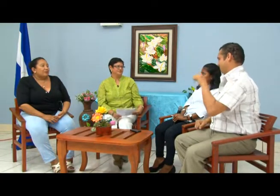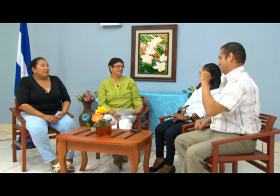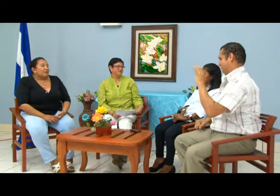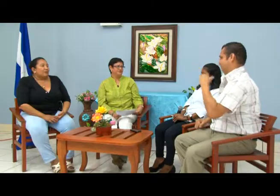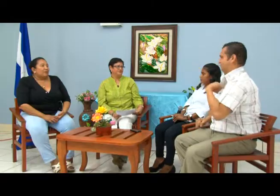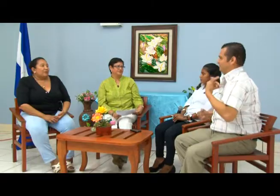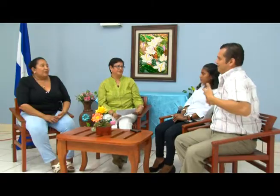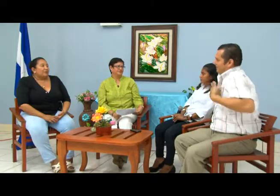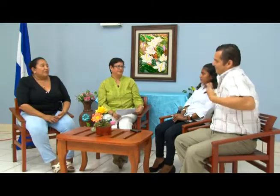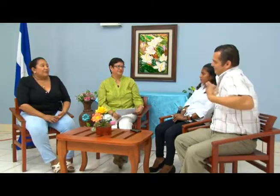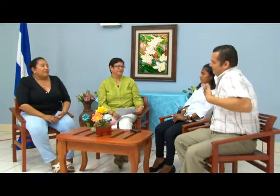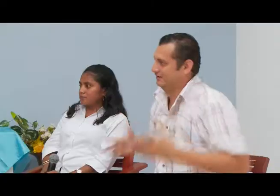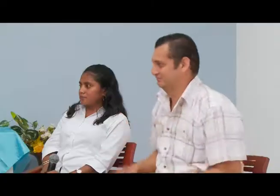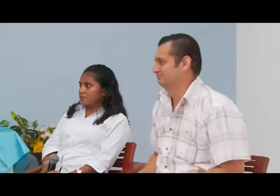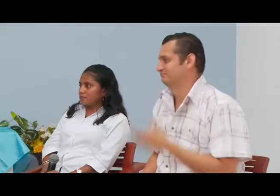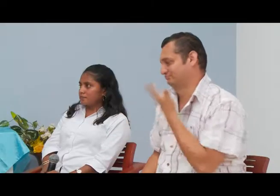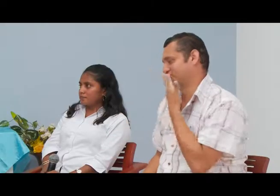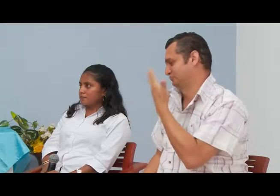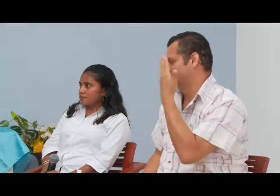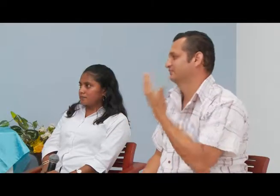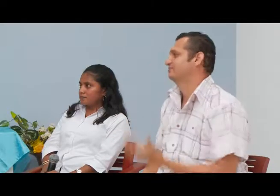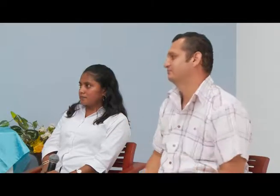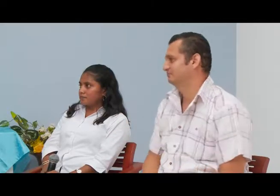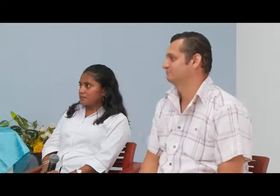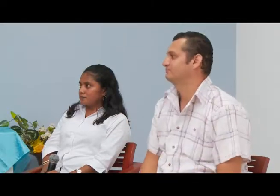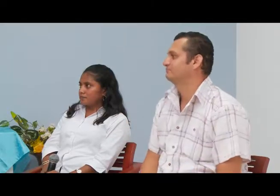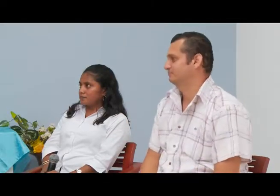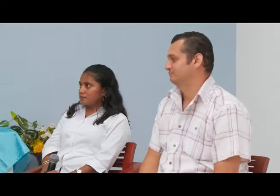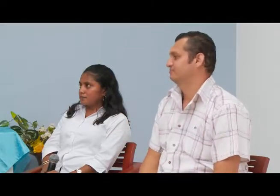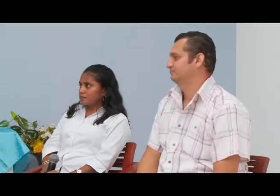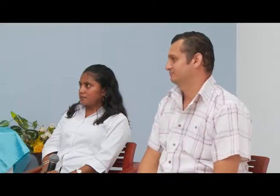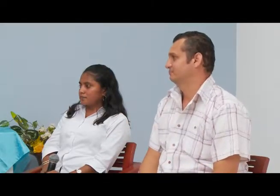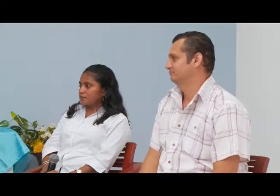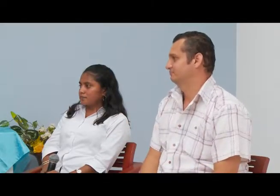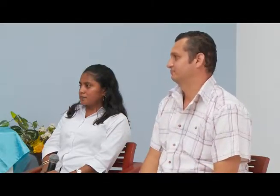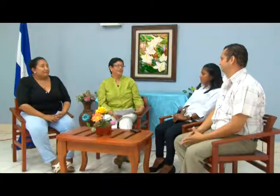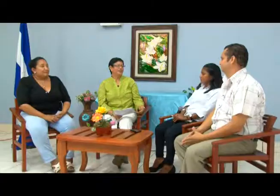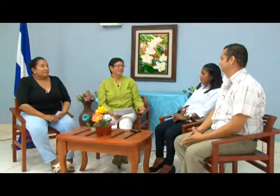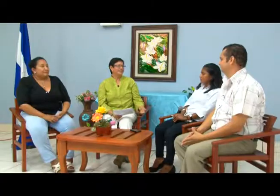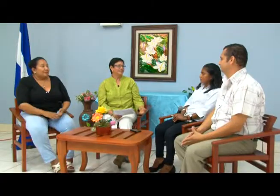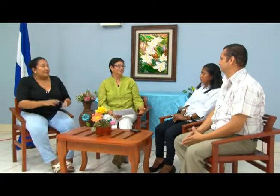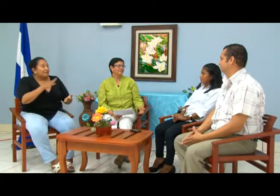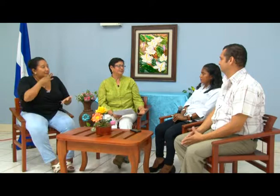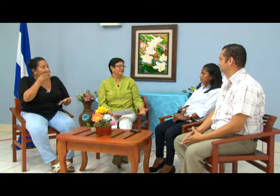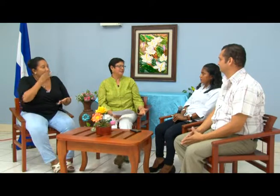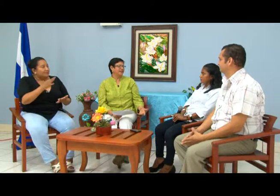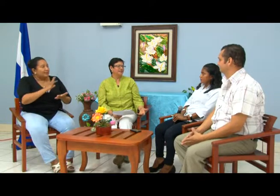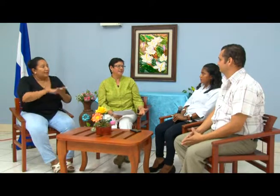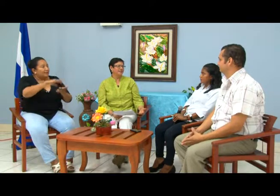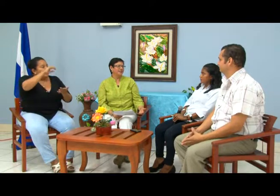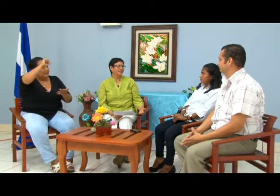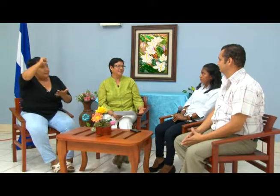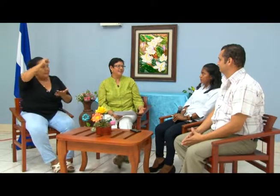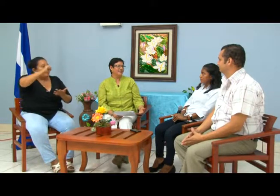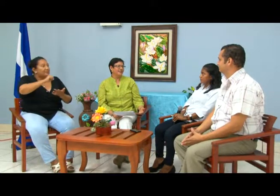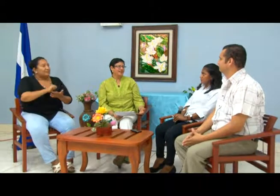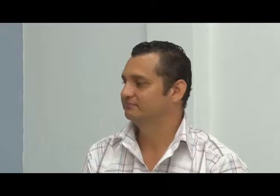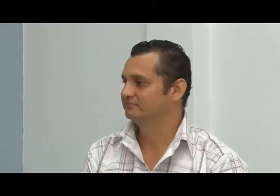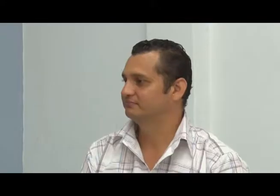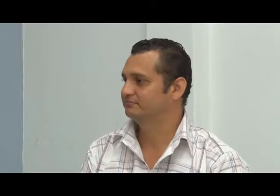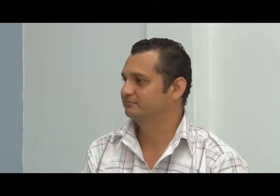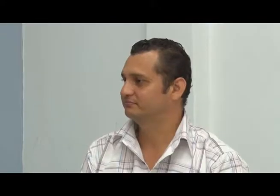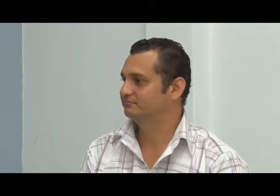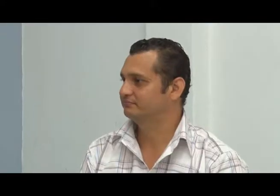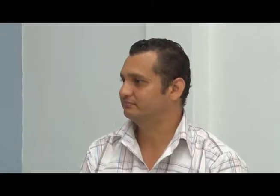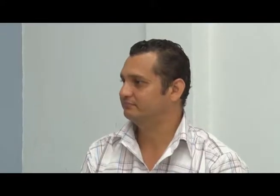hábito. Y ahora yo me siento alegre con ellos. Son muy buenos mis compañeros. Bueno, es que en realidad el aprendizaje, ¿verdad?